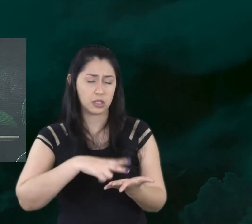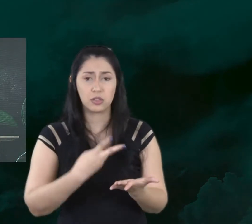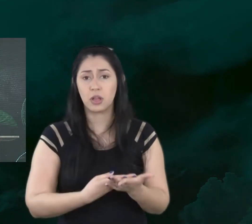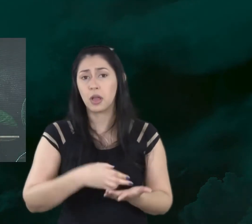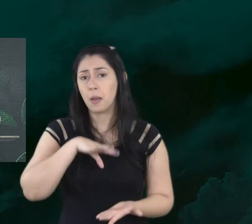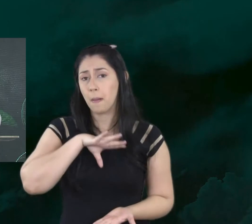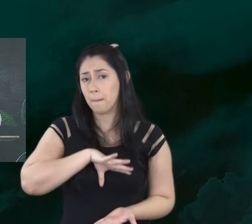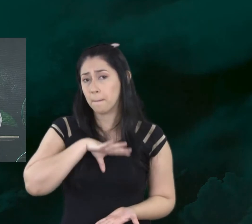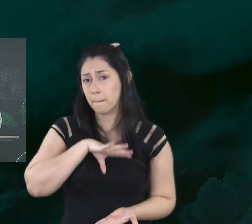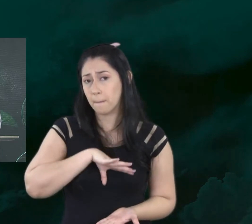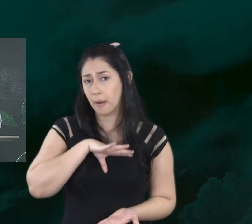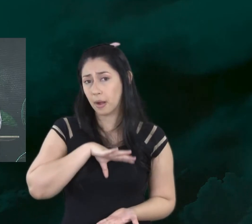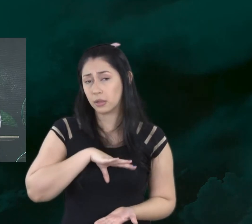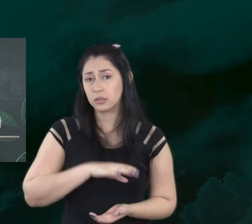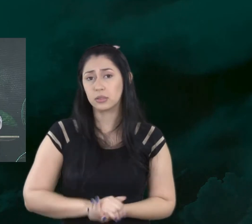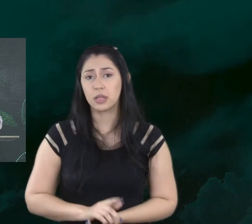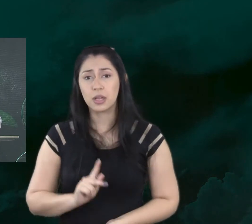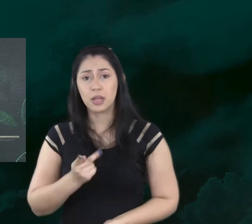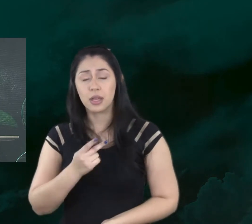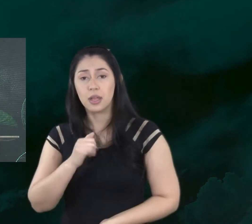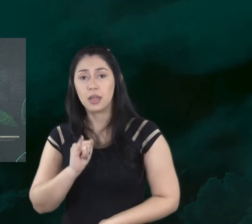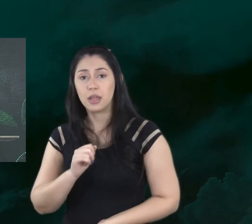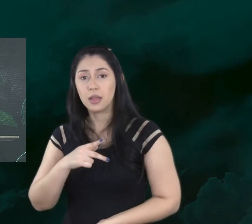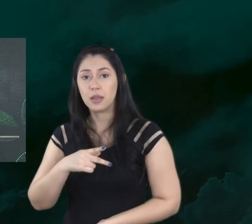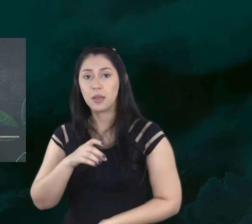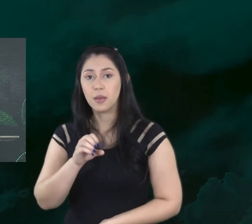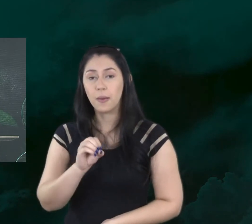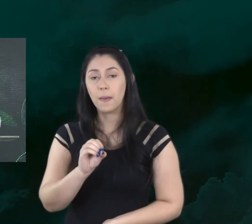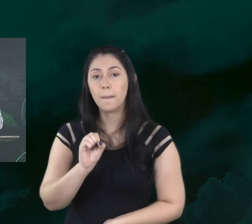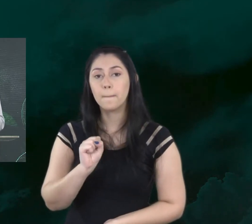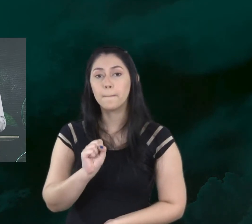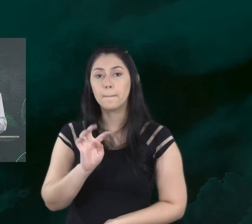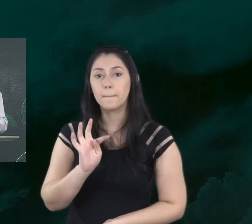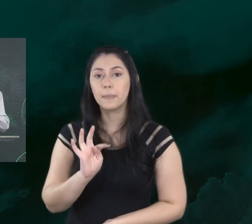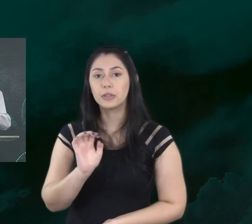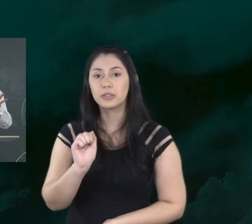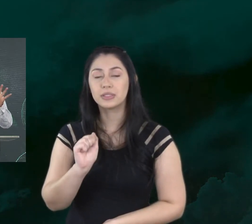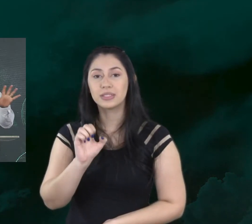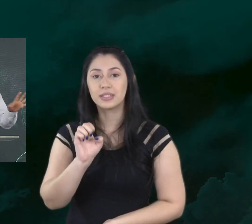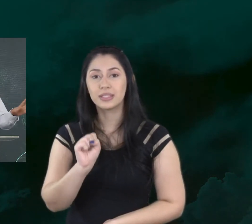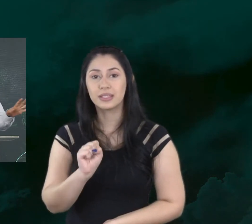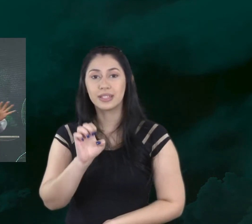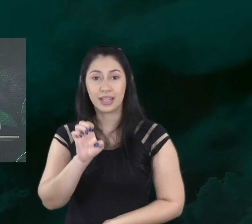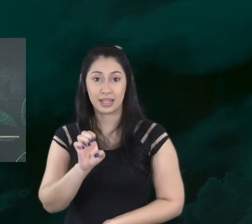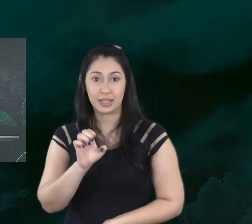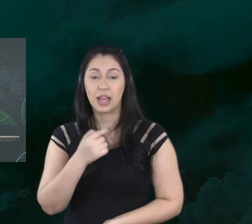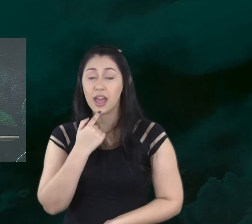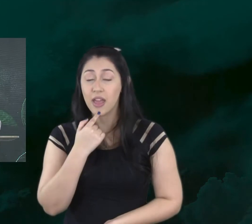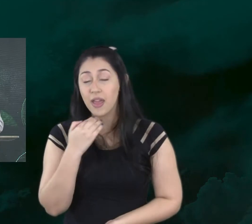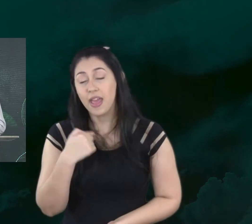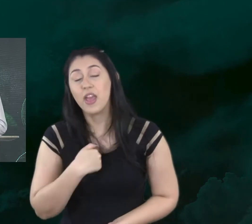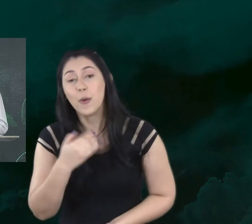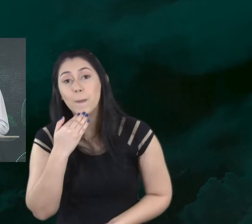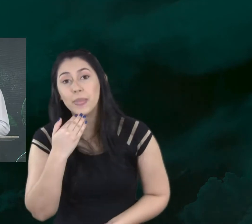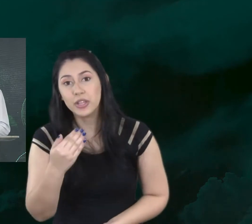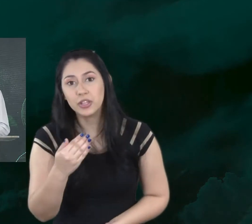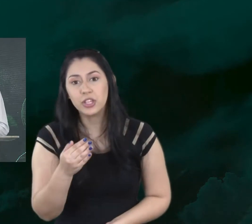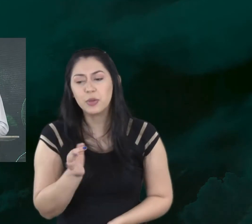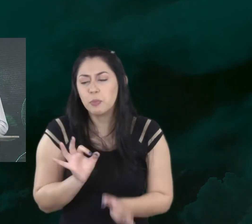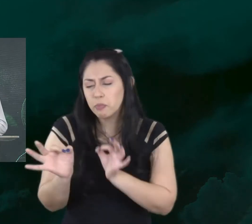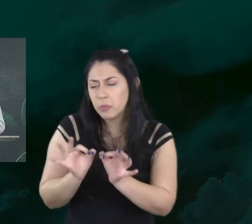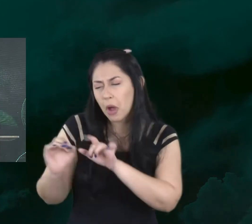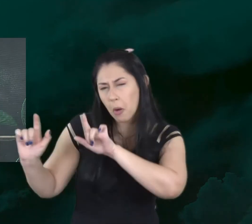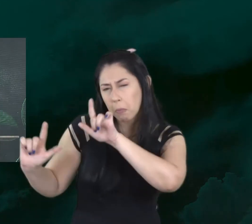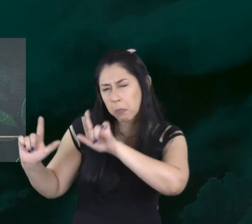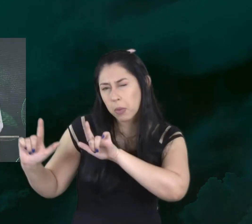Português é hipóstase. Hipóstase. Eu pedi para fazer um slide, só para gravar um pouco mais no seu